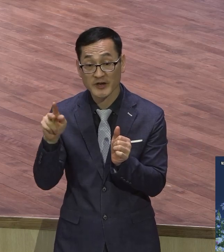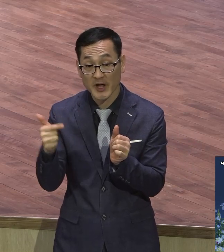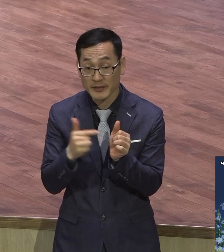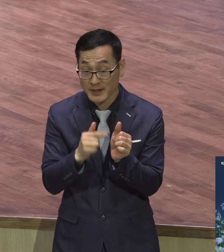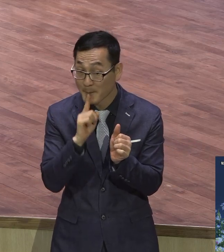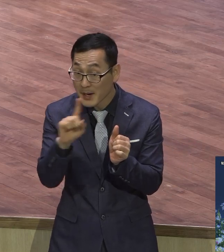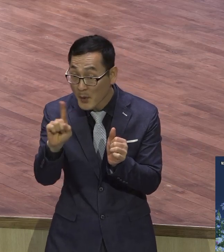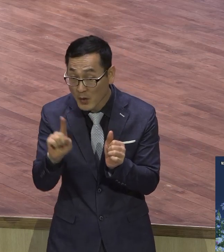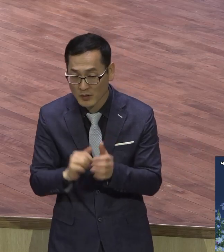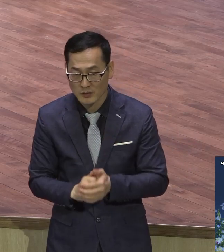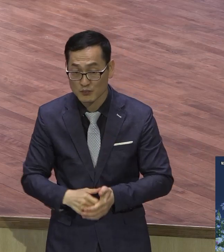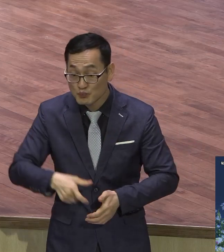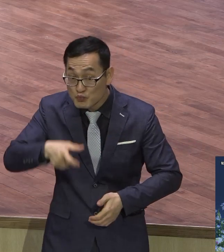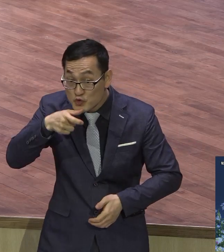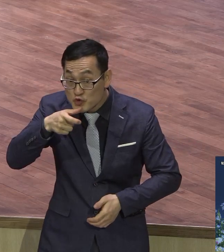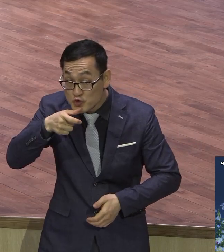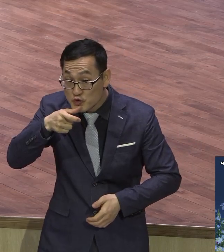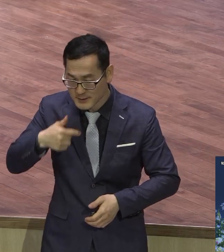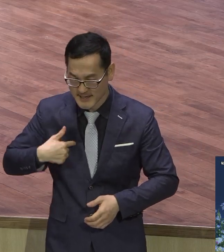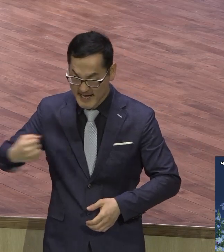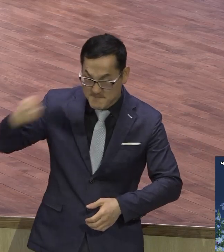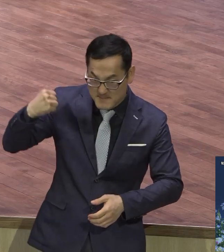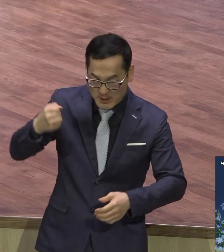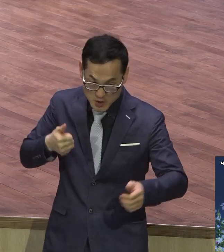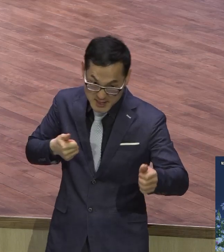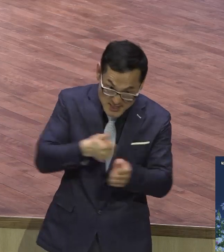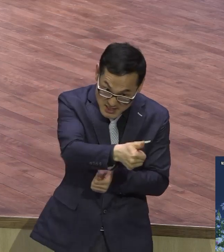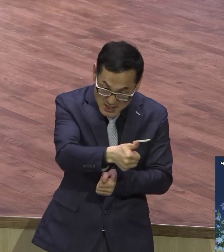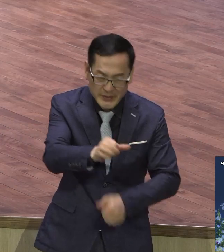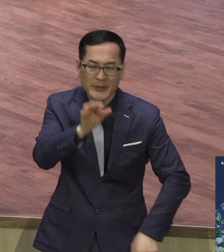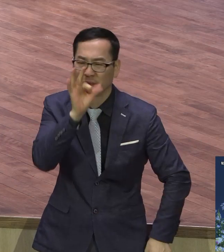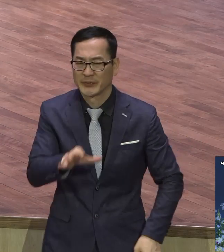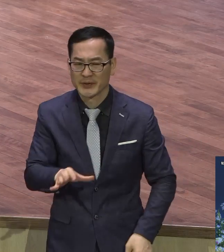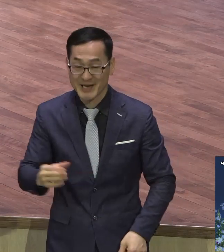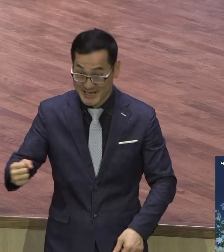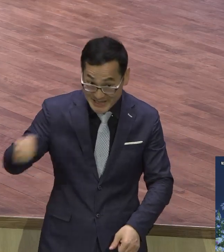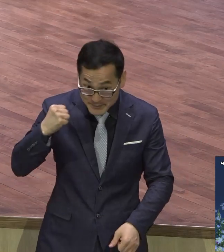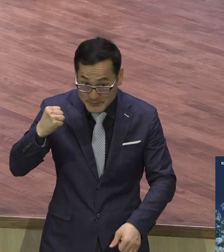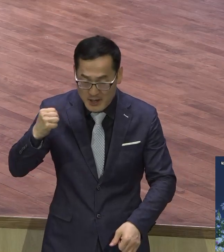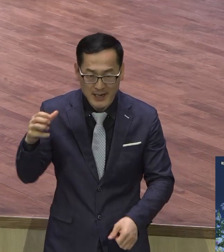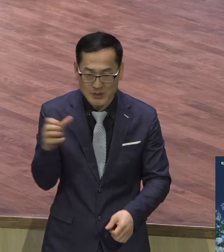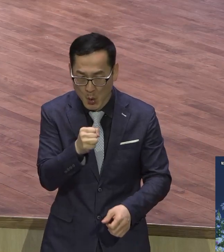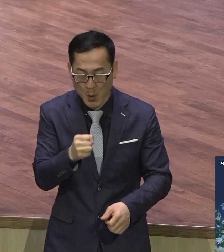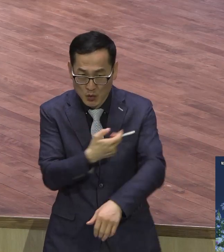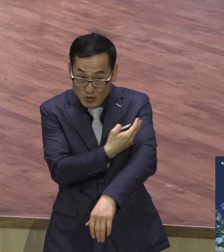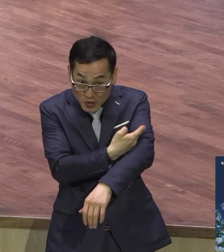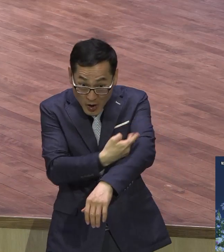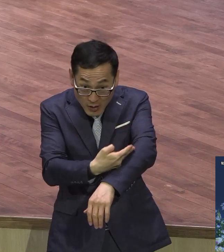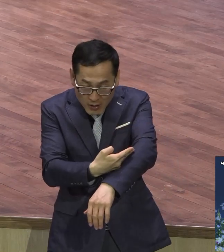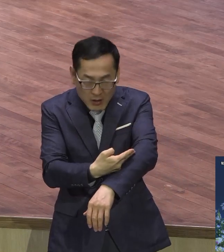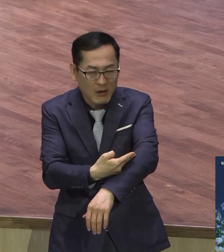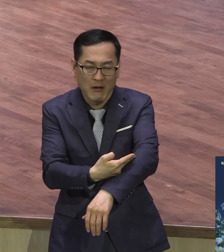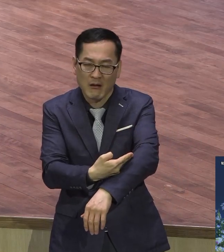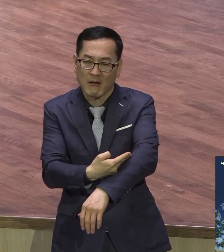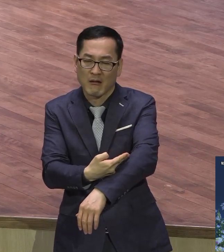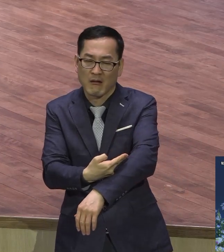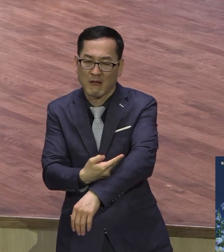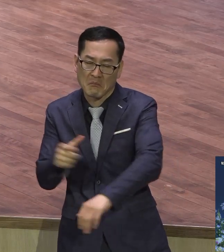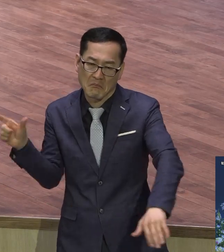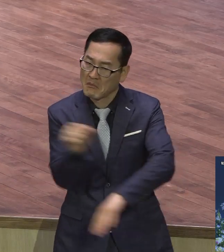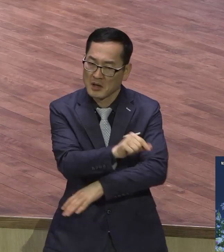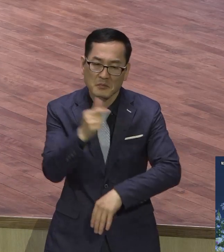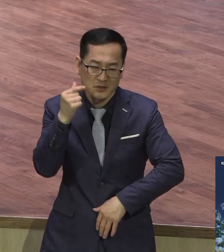물은 힘으로 이기려고 하면 안 된다. 힘으로 이기려고 하면 절대로 수영은 힘으로 한 것이